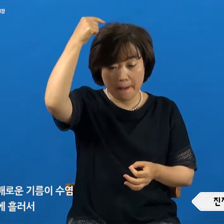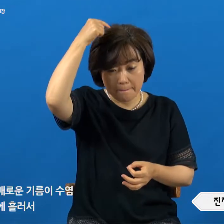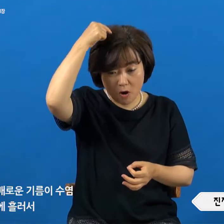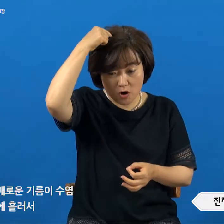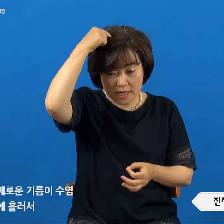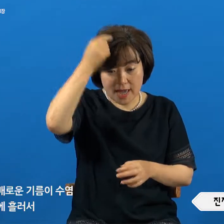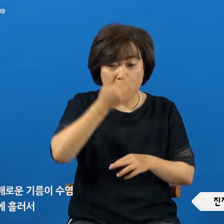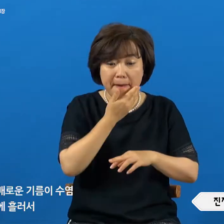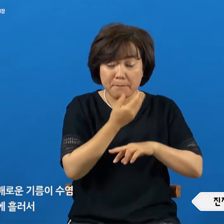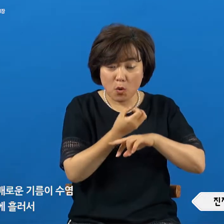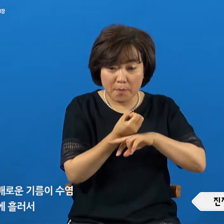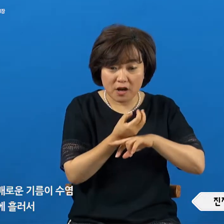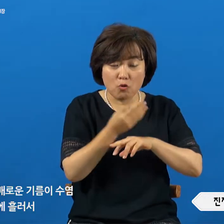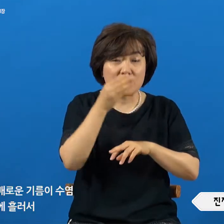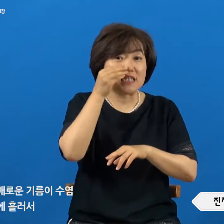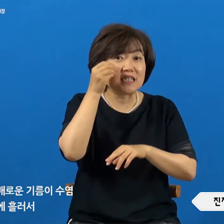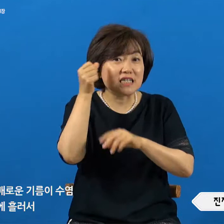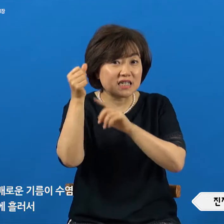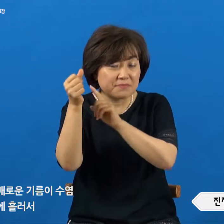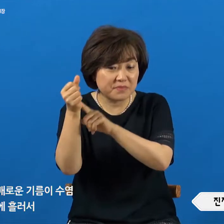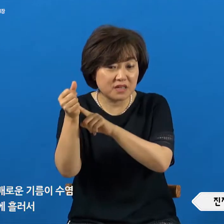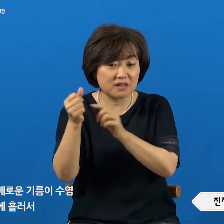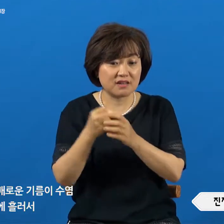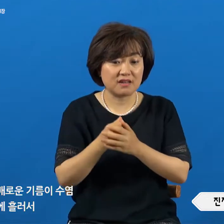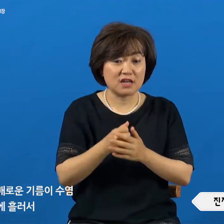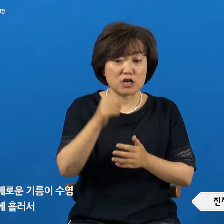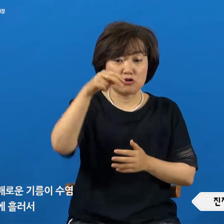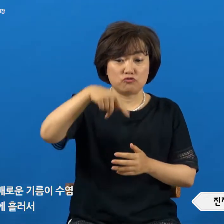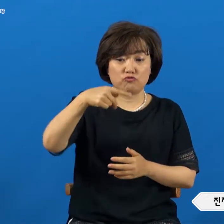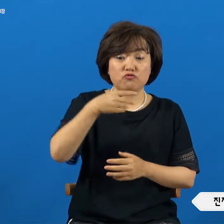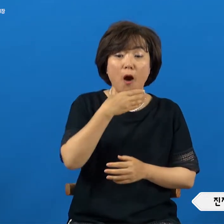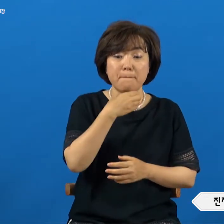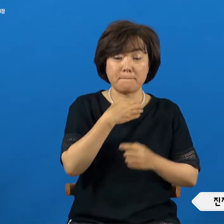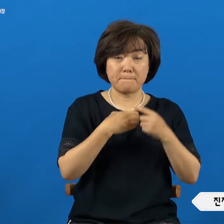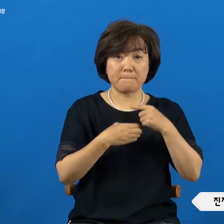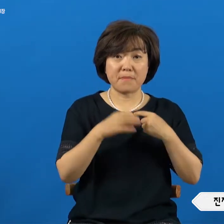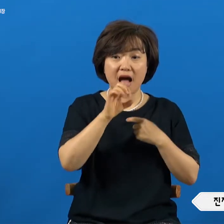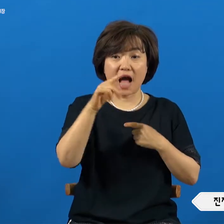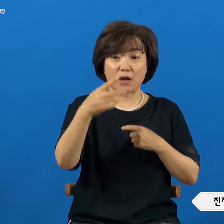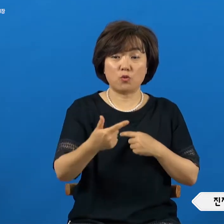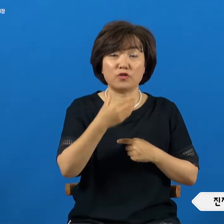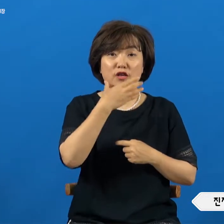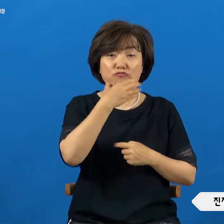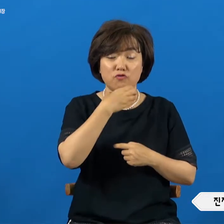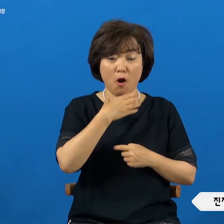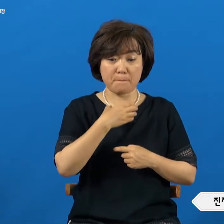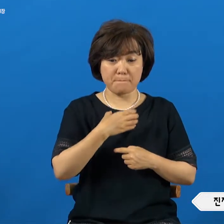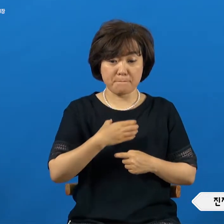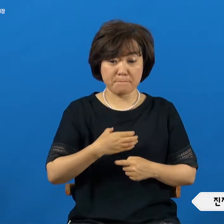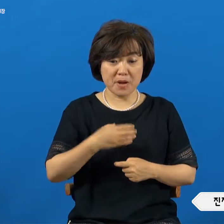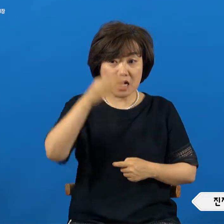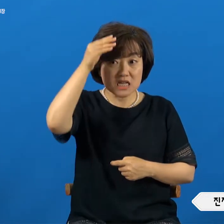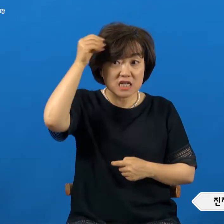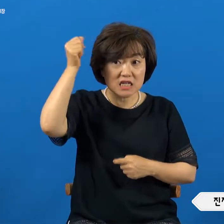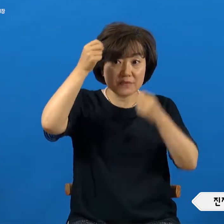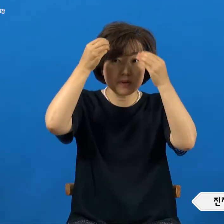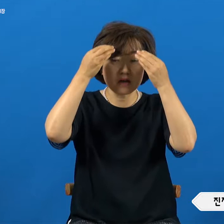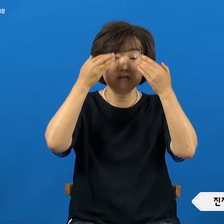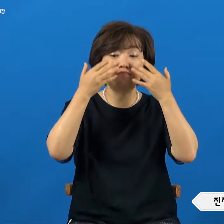있는 보배로운 기름이 수염 곧 아론의 수염에 흘러서 그의 옷깃까지 내림